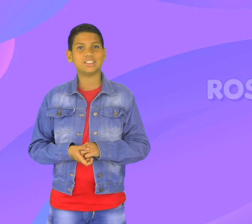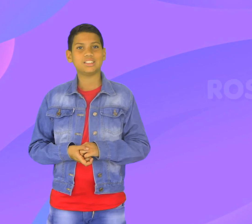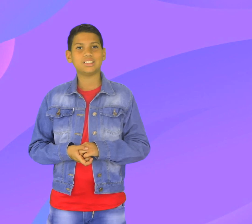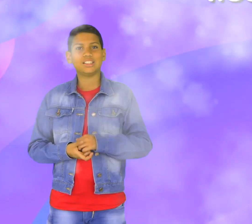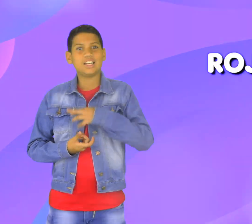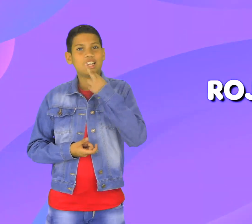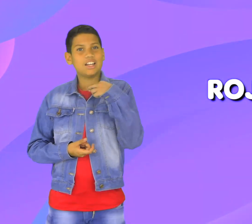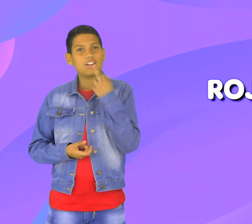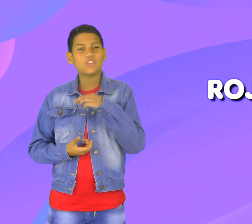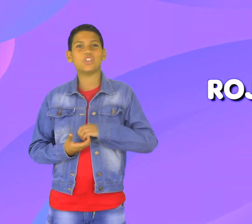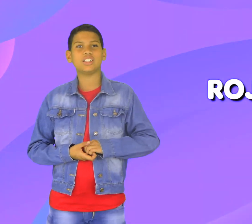Rojas.